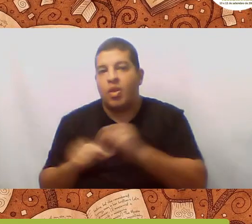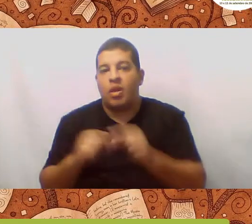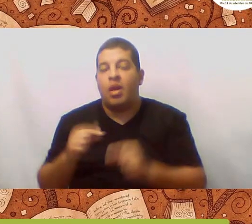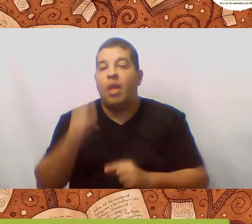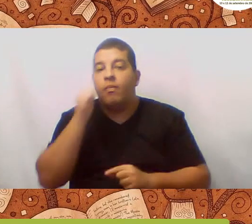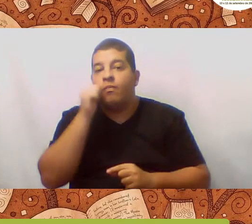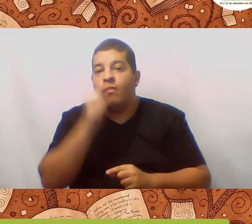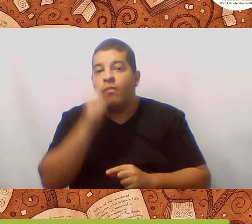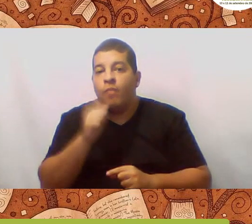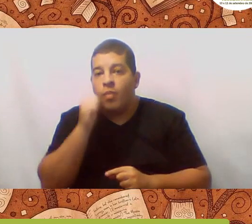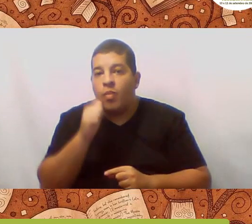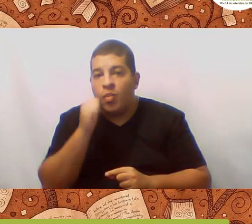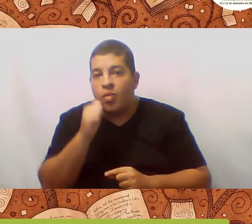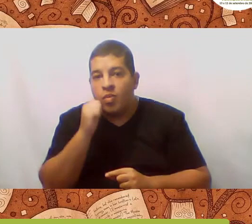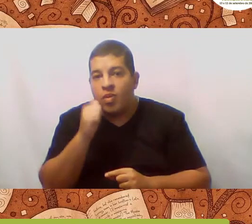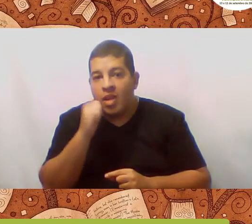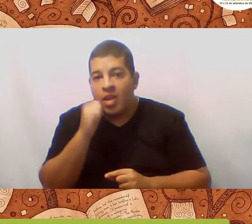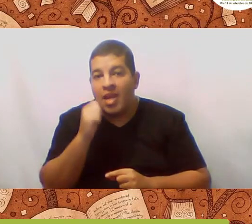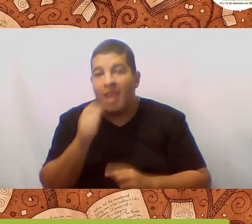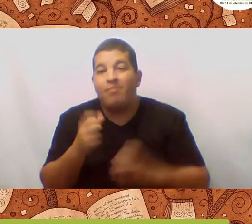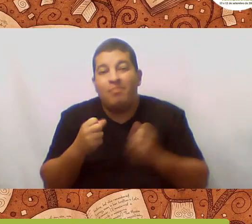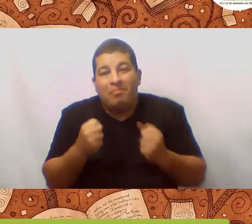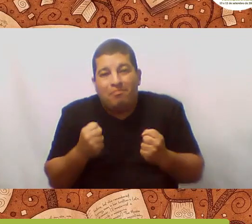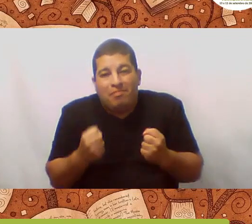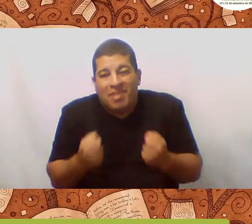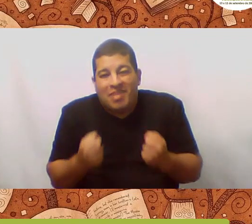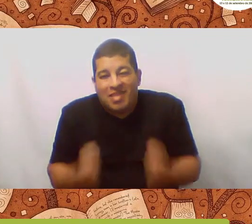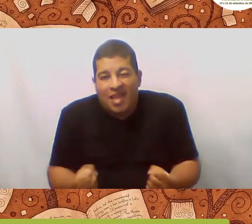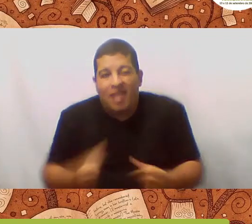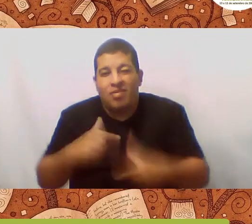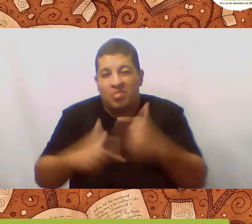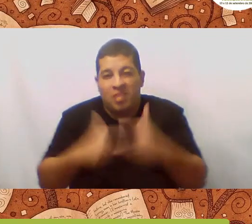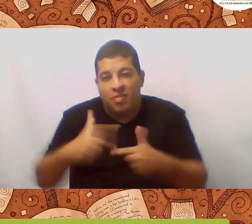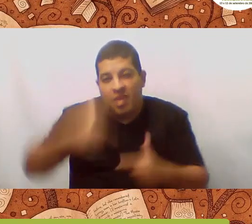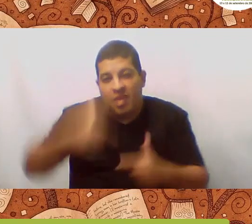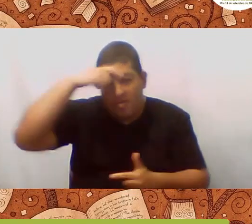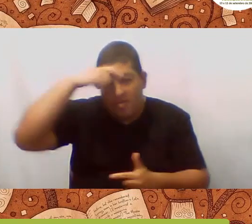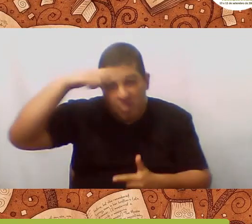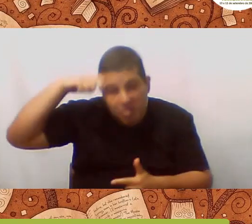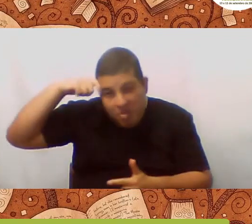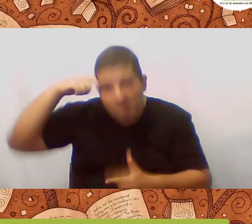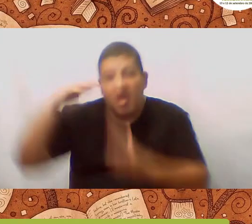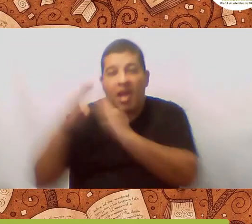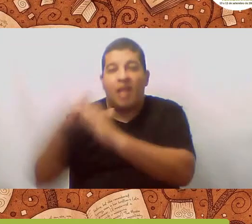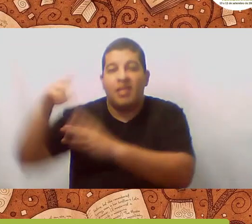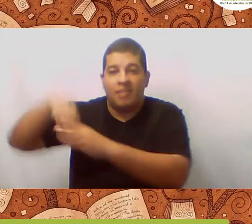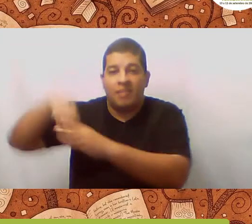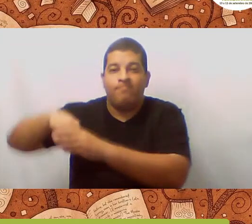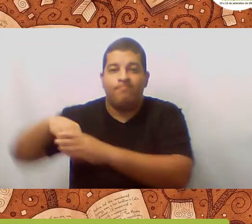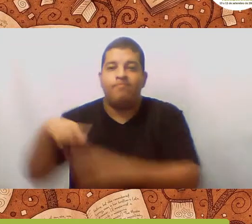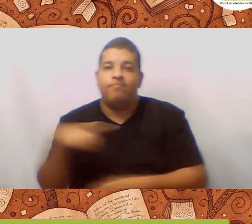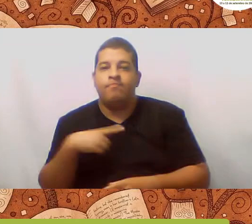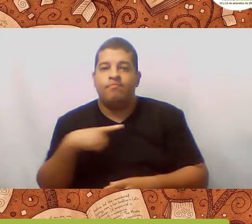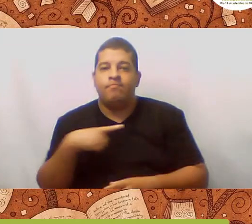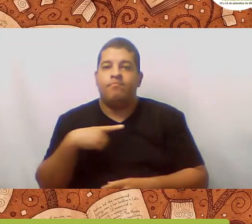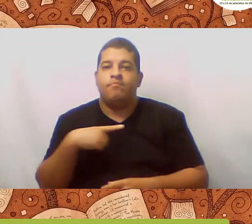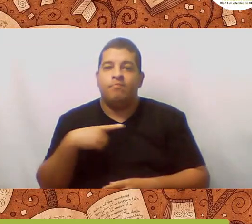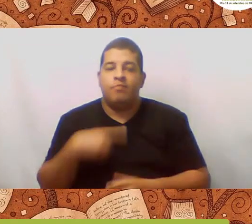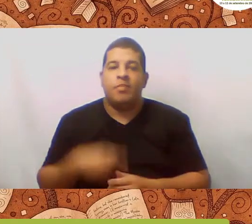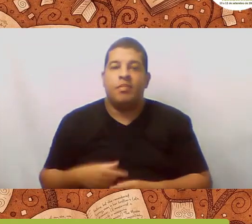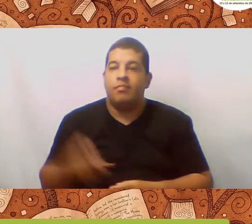o piano do pesado, né? Do trabalho pesado da casa. Né? É isso que essa Anna